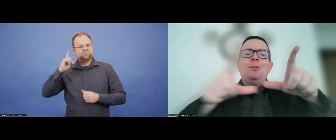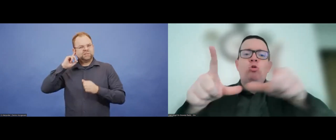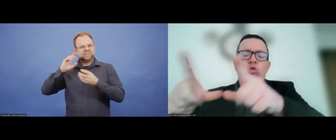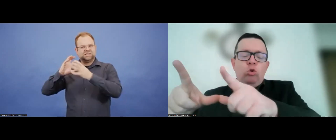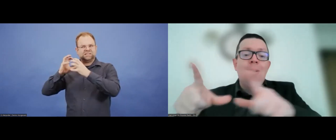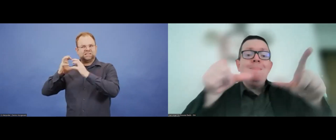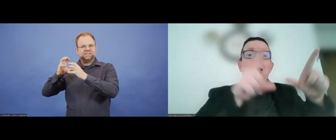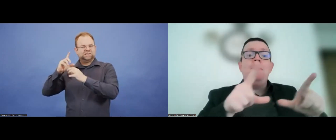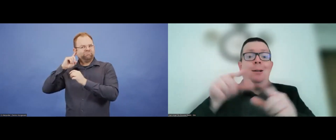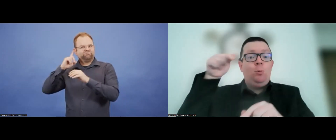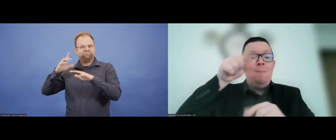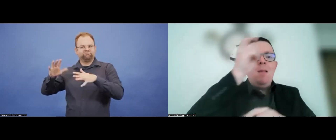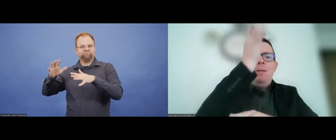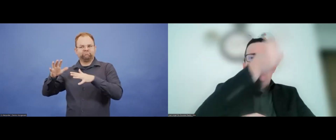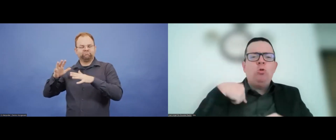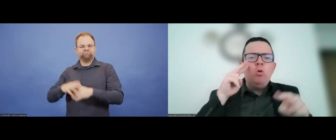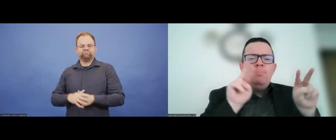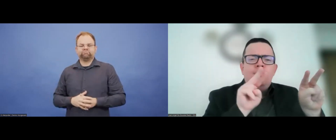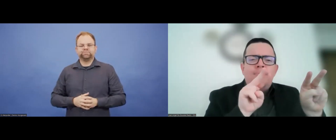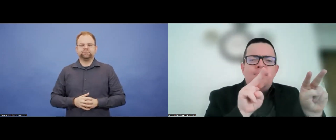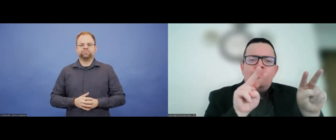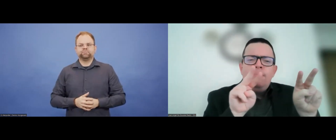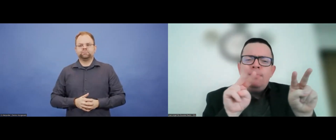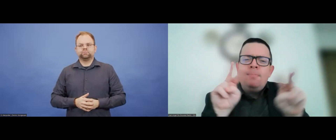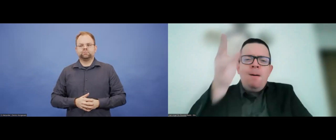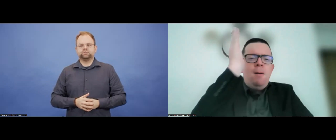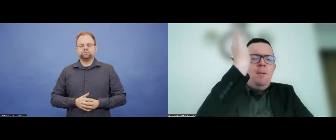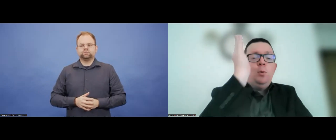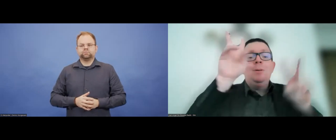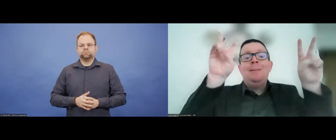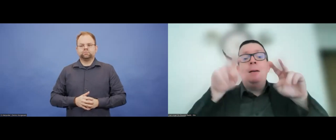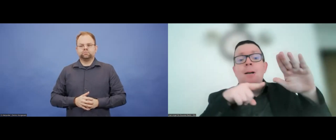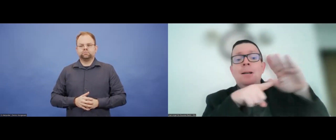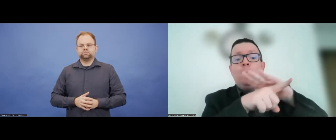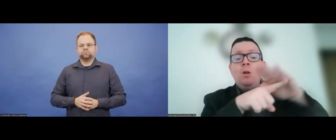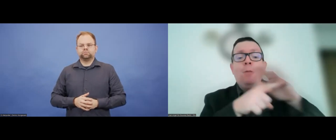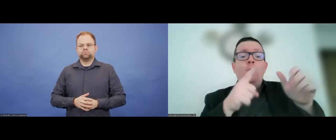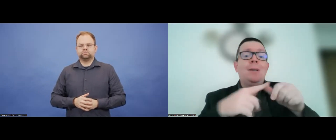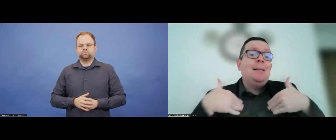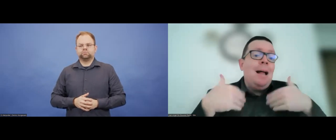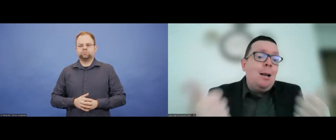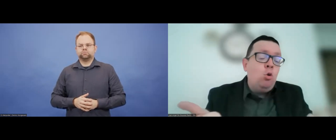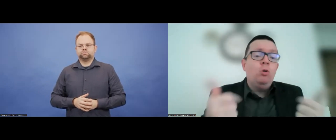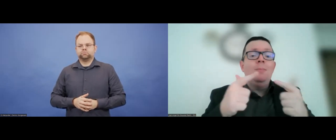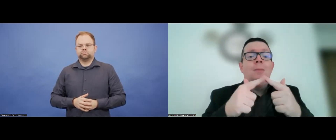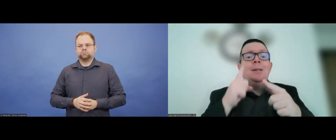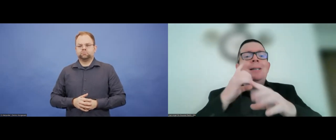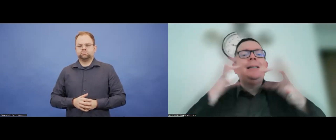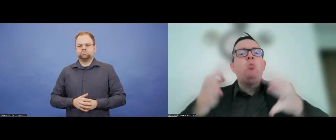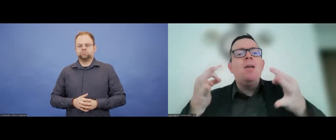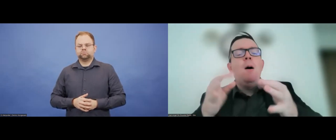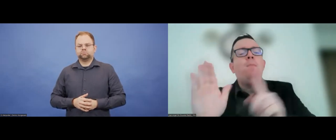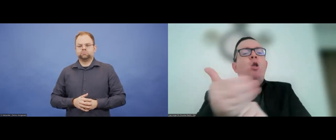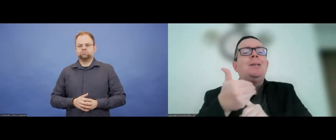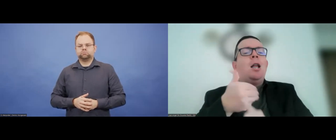estuvimos trabajando desde Riadis, estuvimos trabajando también desde AIDA con Elham Yousefian y estuvimos viendo también las situaciones que